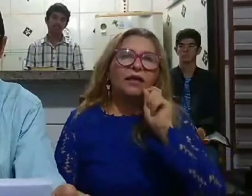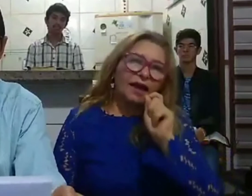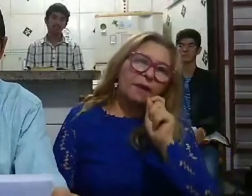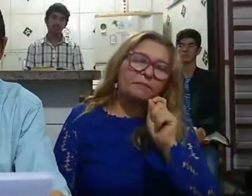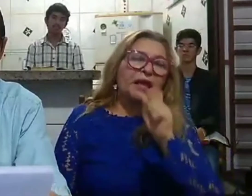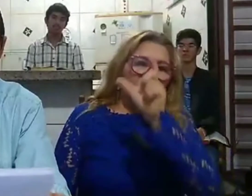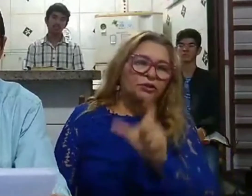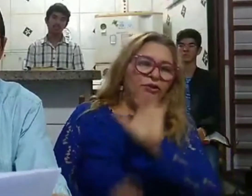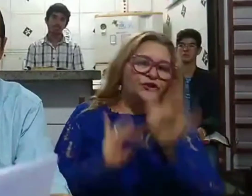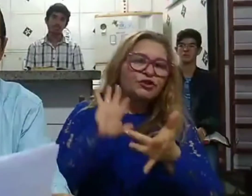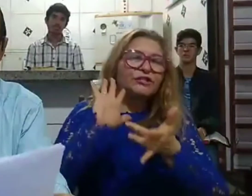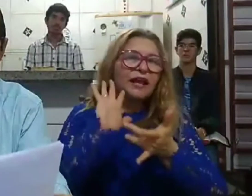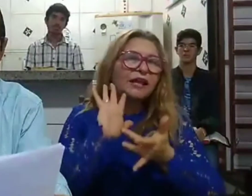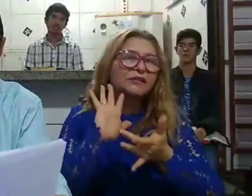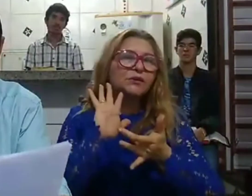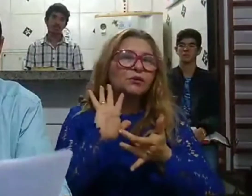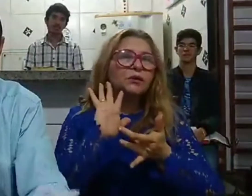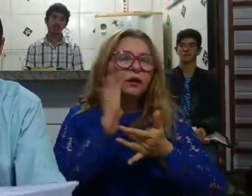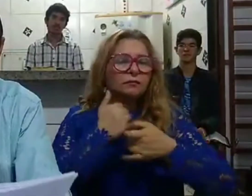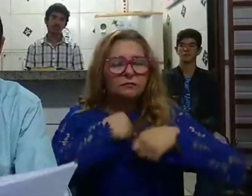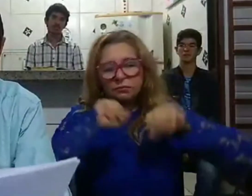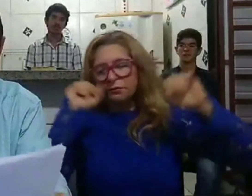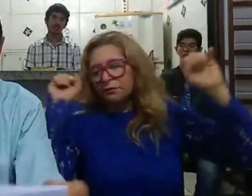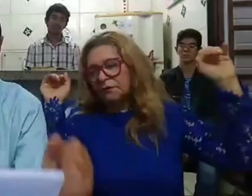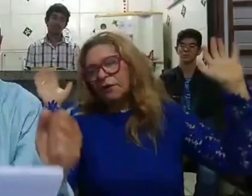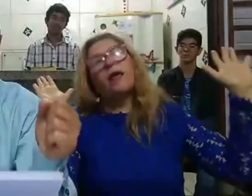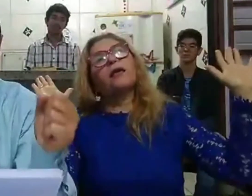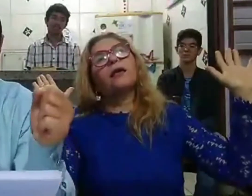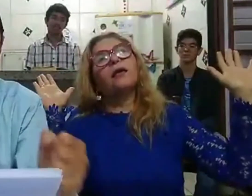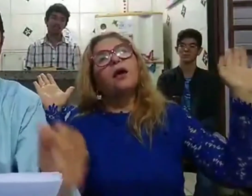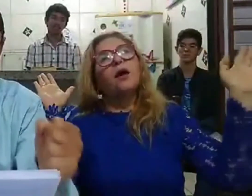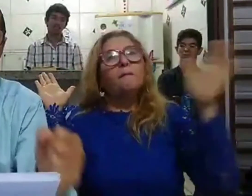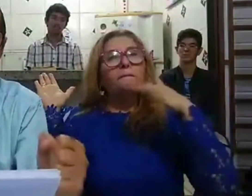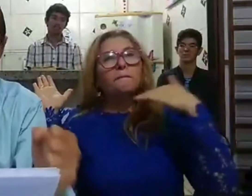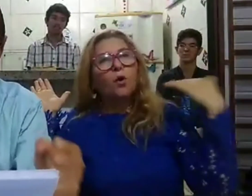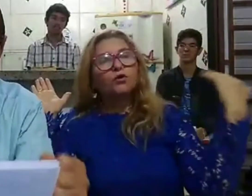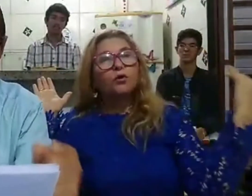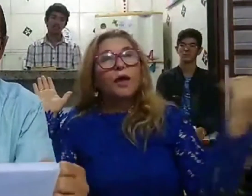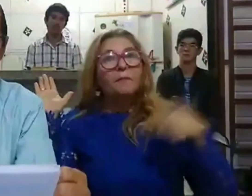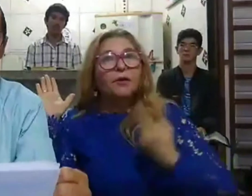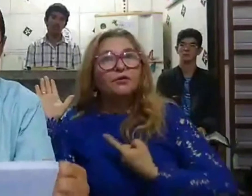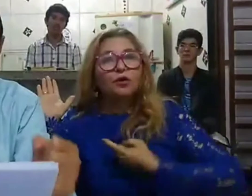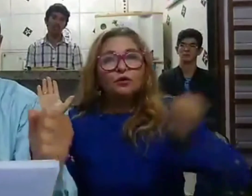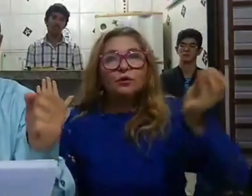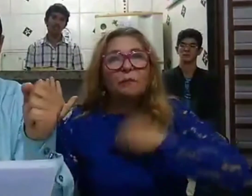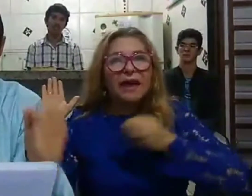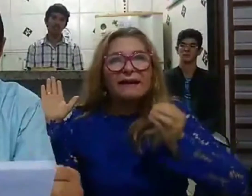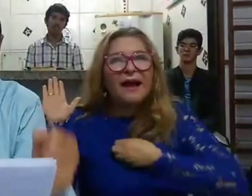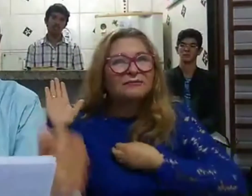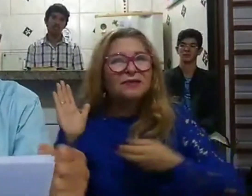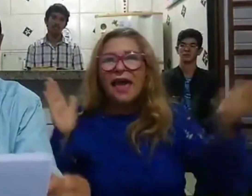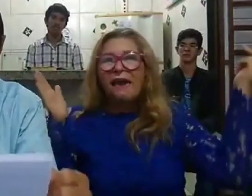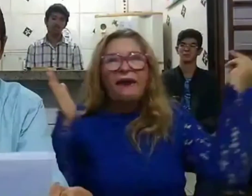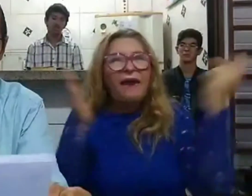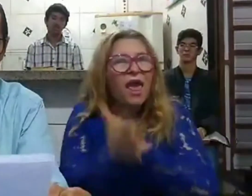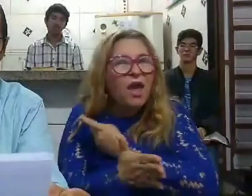Jesus, né? O qual foi entregue por causa das nossas transgressões, ou seja, dos